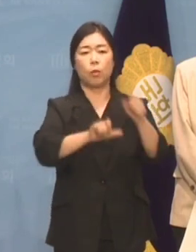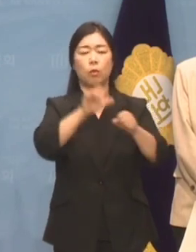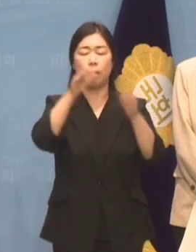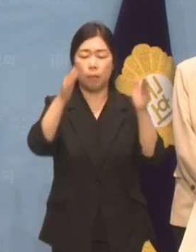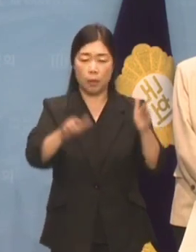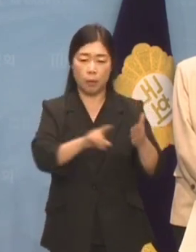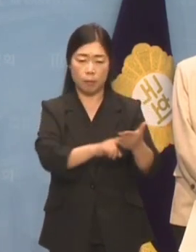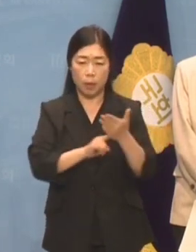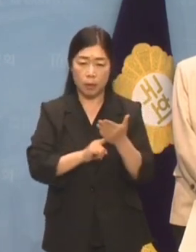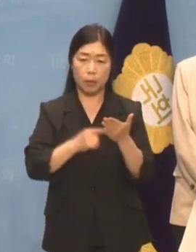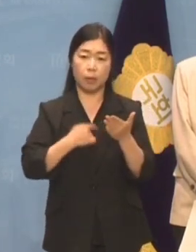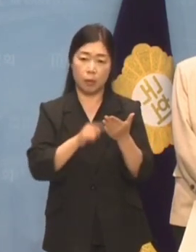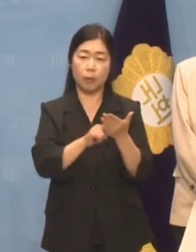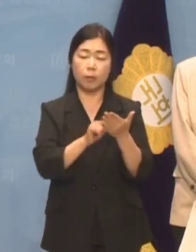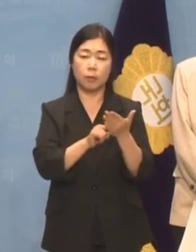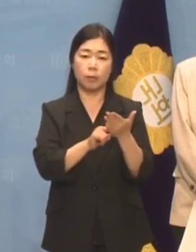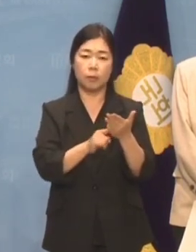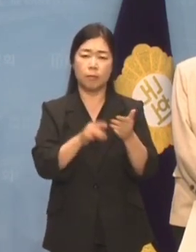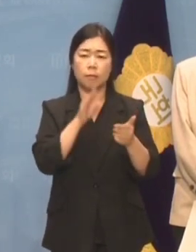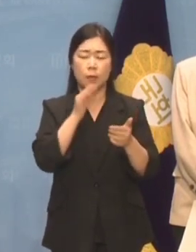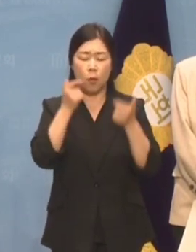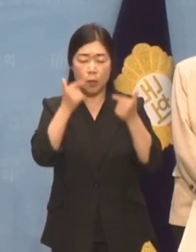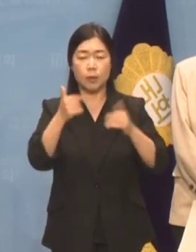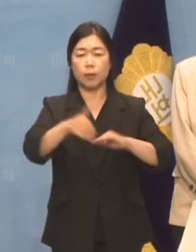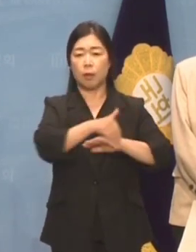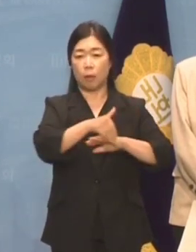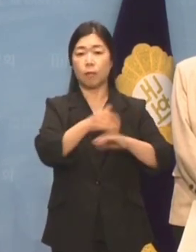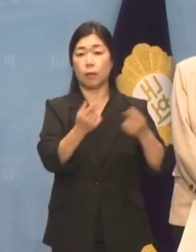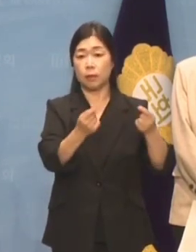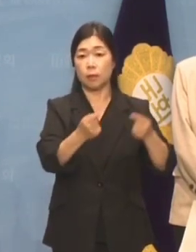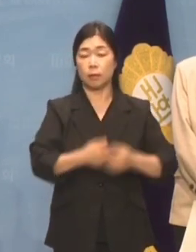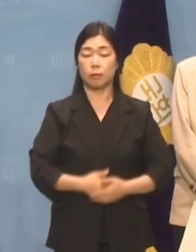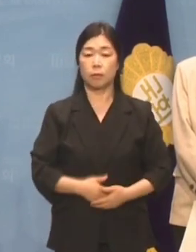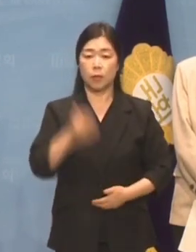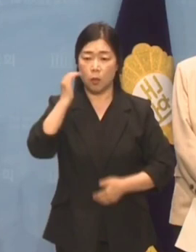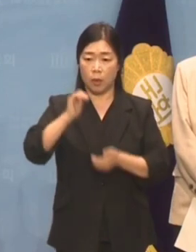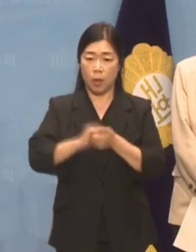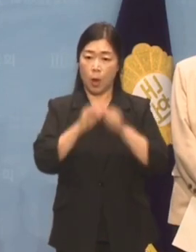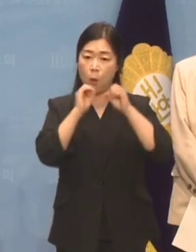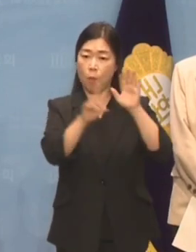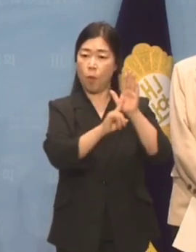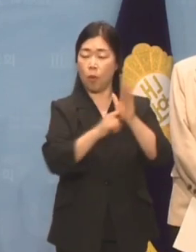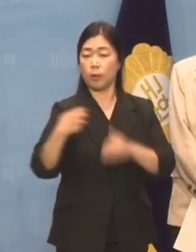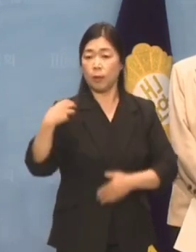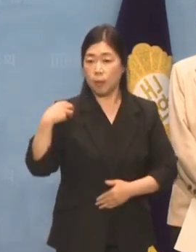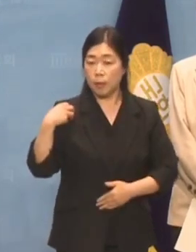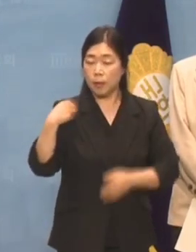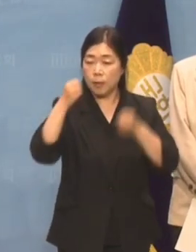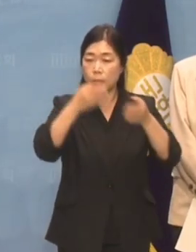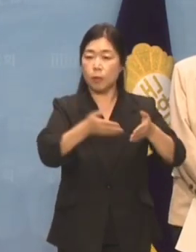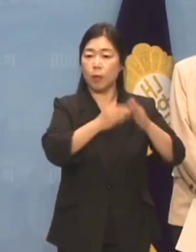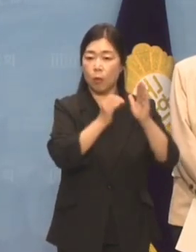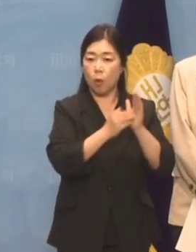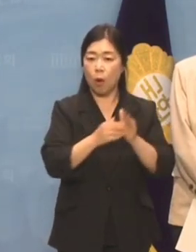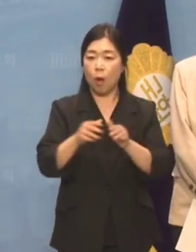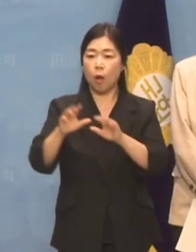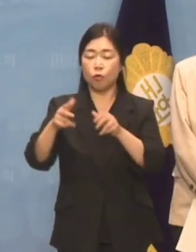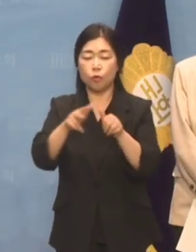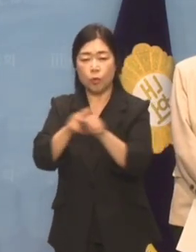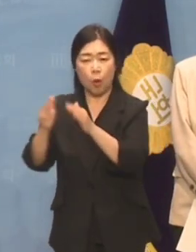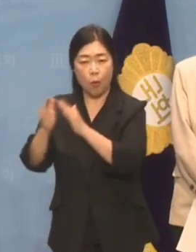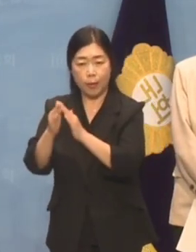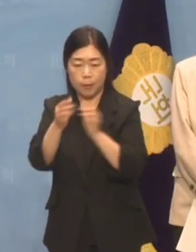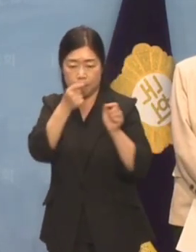드러났습니다. 심플하고 강력한 계획입니다. 청와대 홍보수석실을 신설하고 국정원과